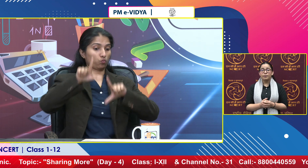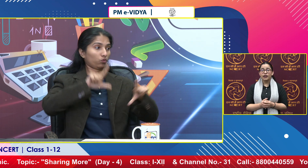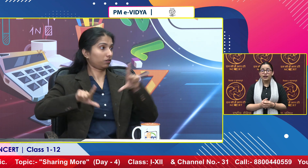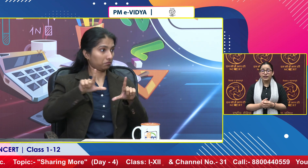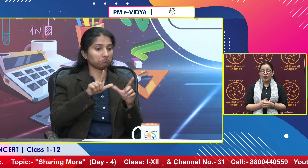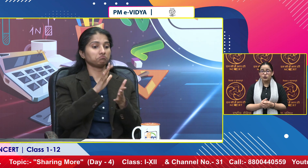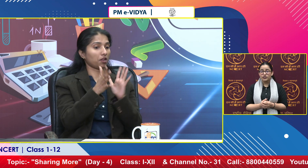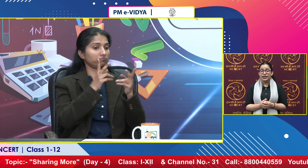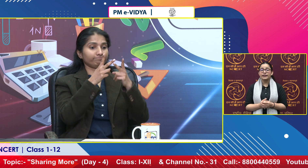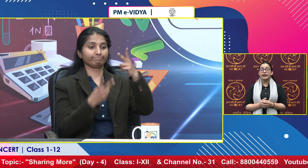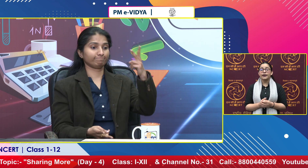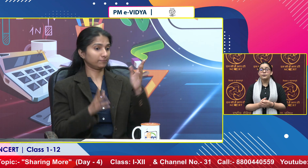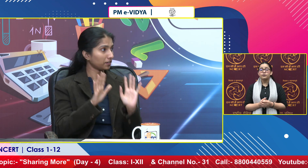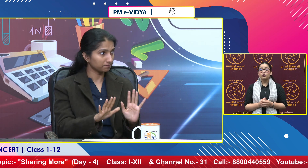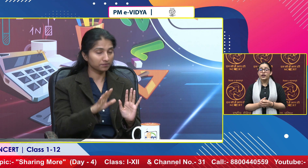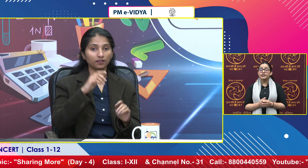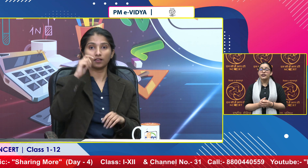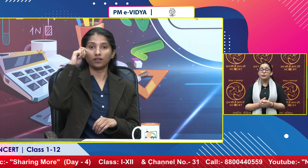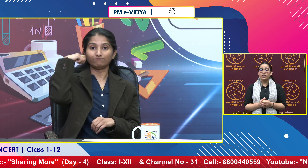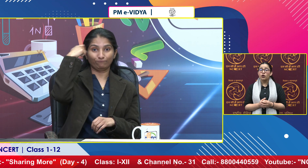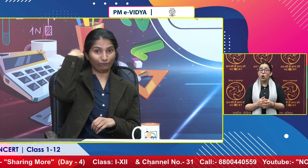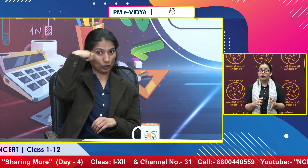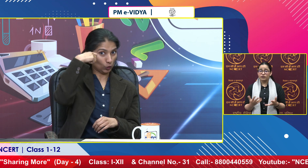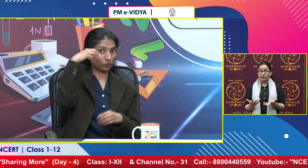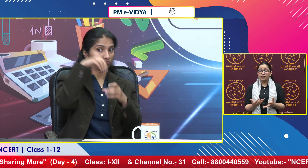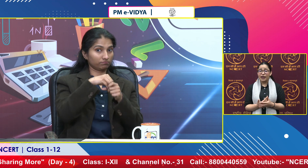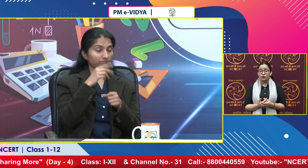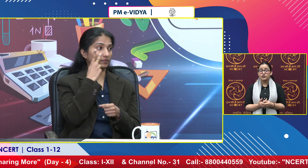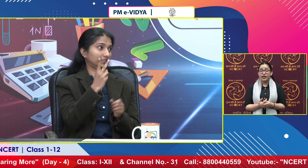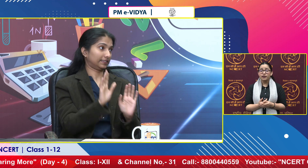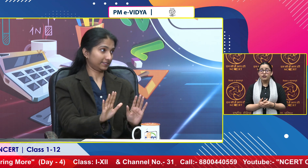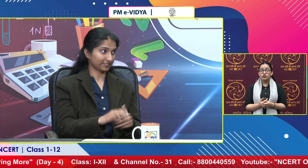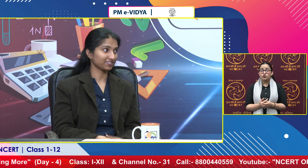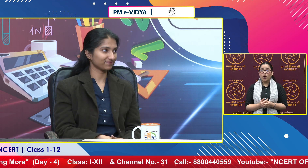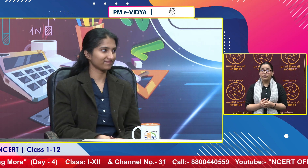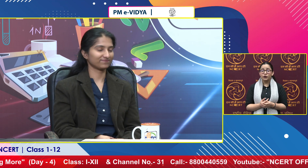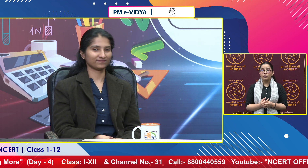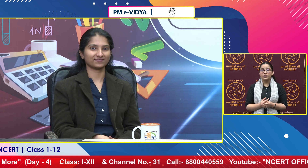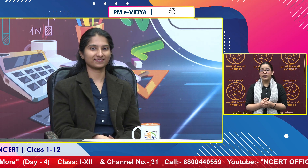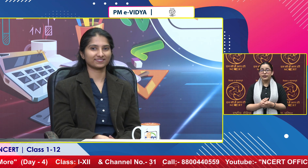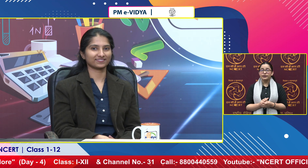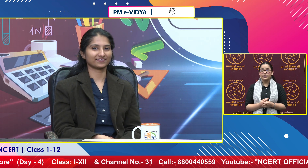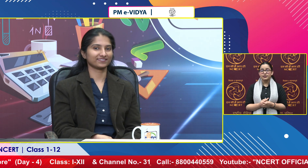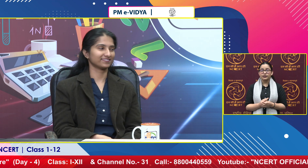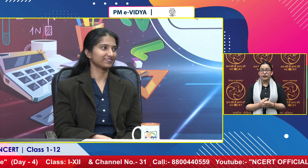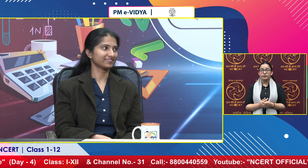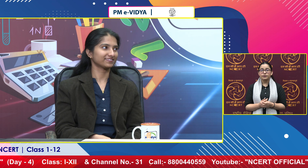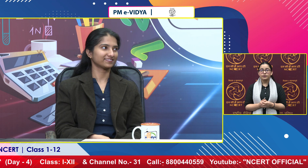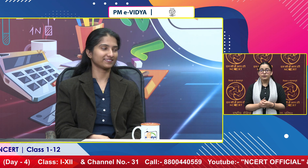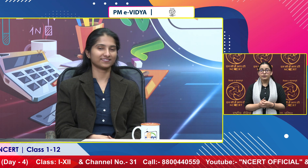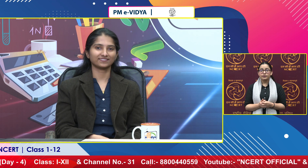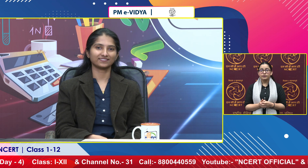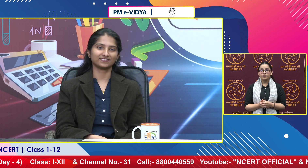ये है। मराठी लैंग्वेज का साइन ये है। तो ऐसे ही कई प्रकार और की लैंग्वेजेस हैं जिसको आप वीडियो में भी देख के लर्न कर सकते